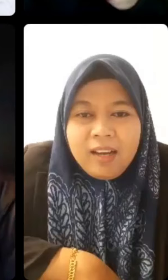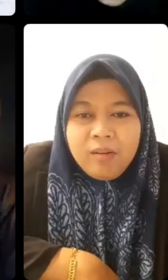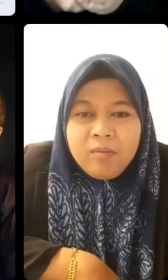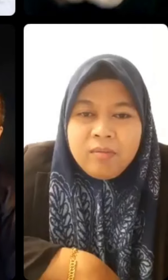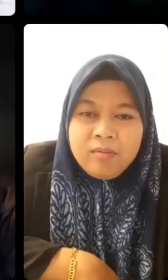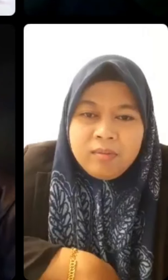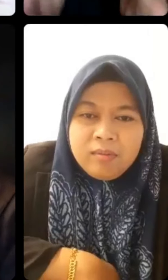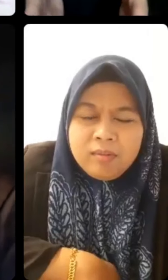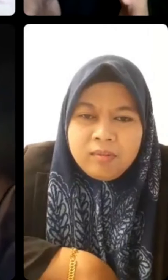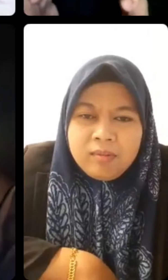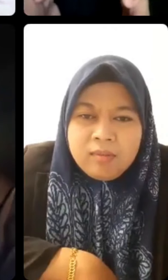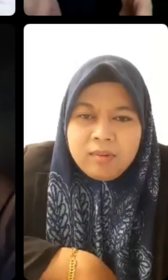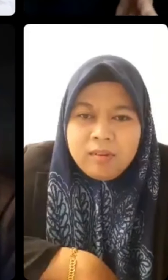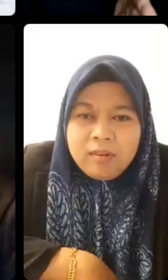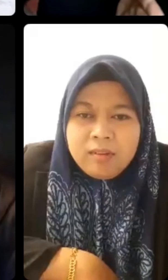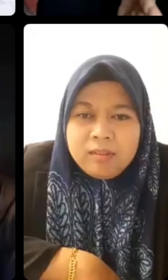Kalau